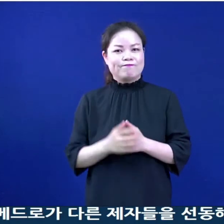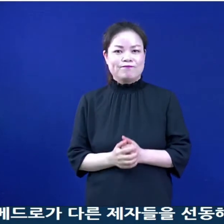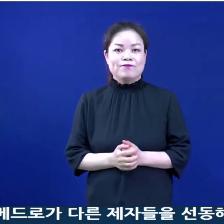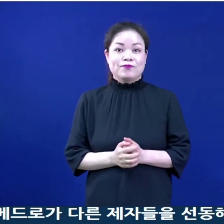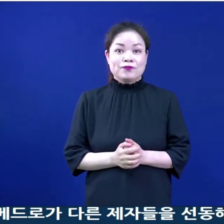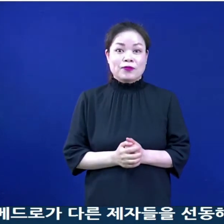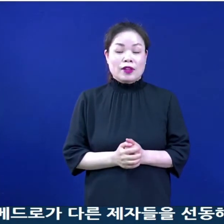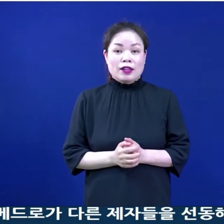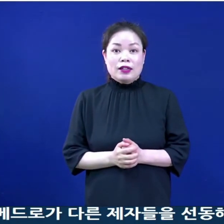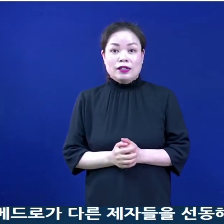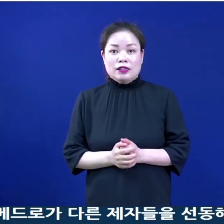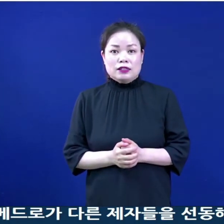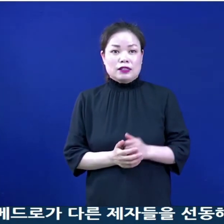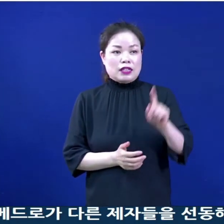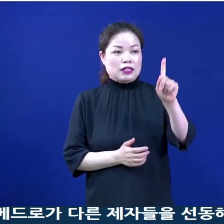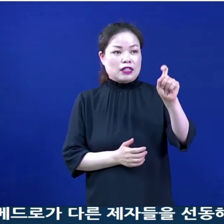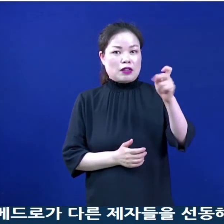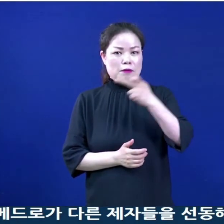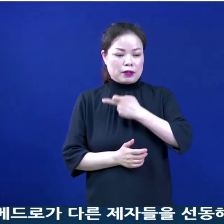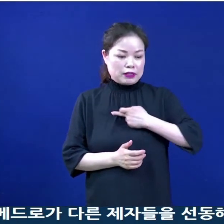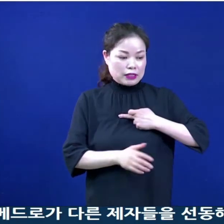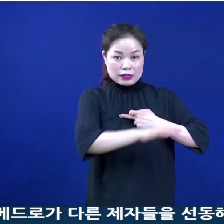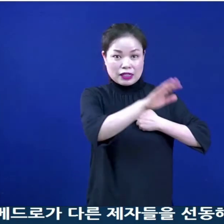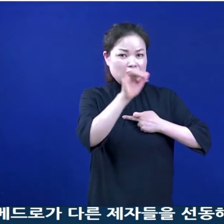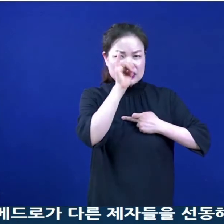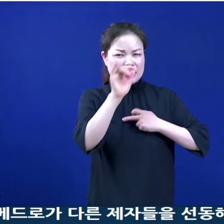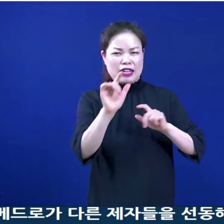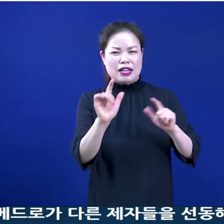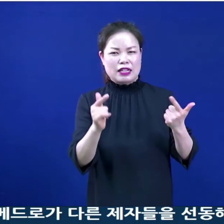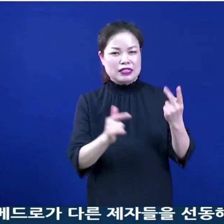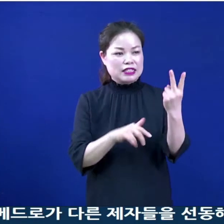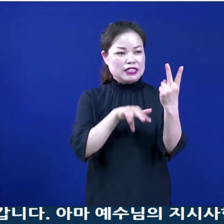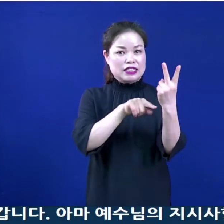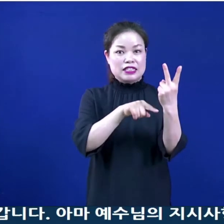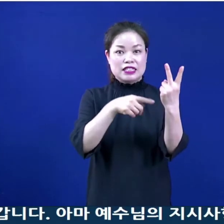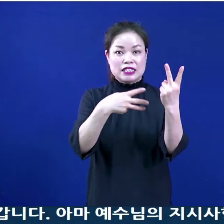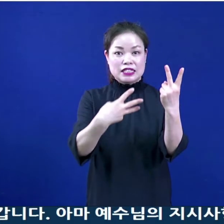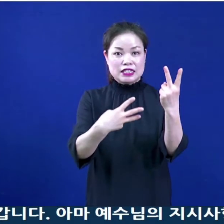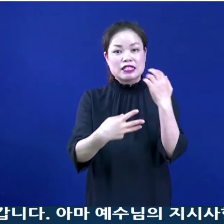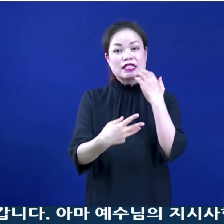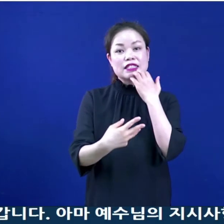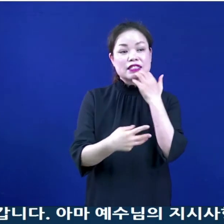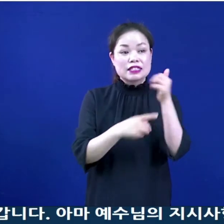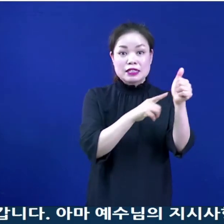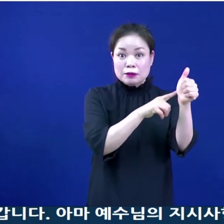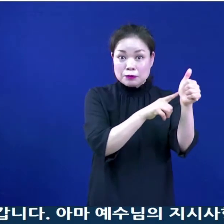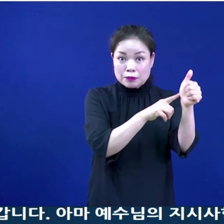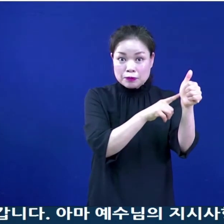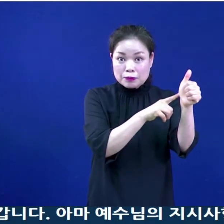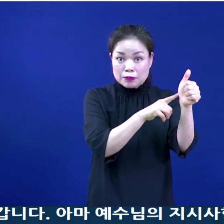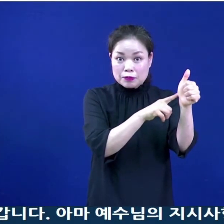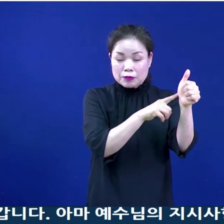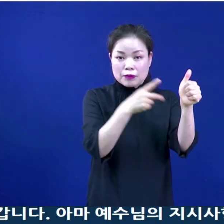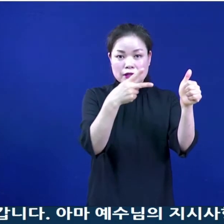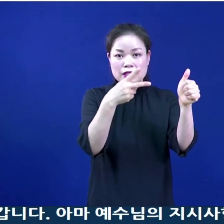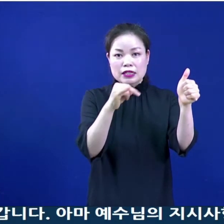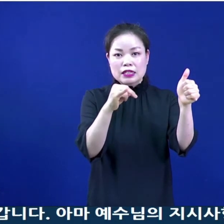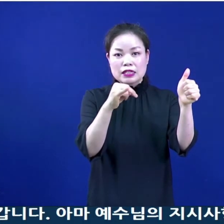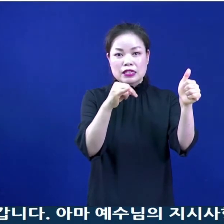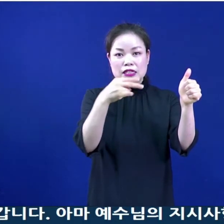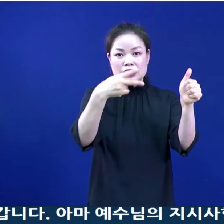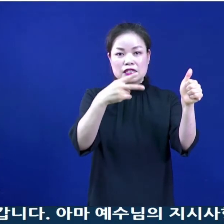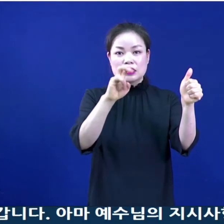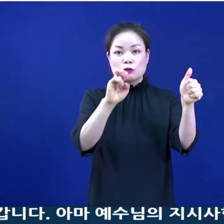되어집니다. 11명의 제자가 다 있었던 건 아니고요. 2절을 보면 시몬 베드로가 있었고, 디두모라 하는